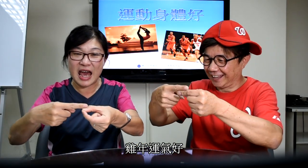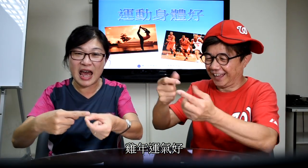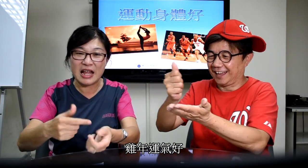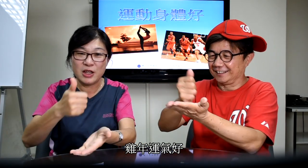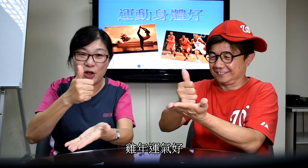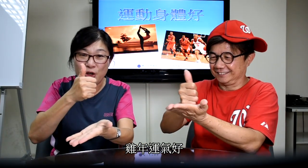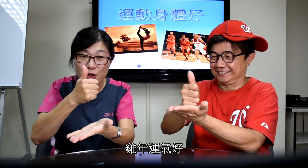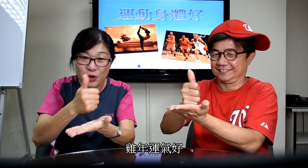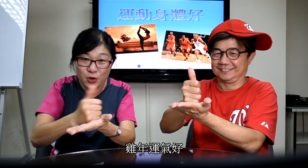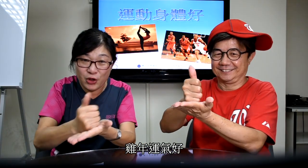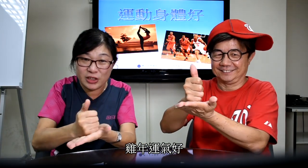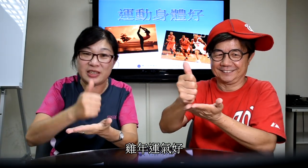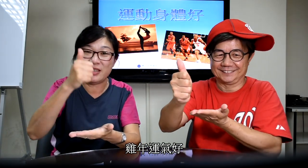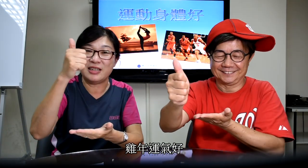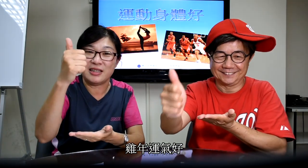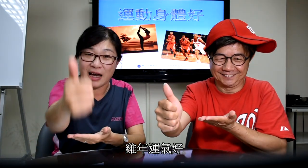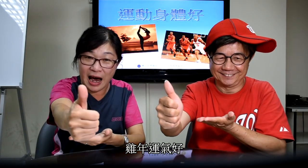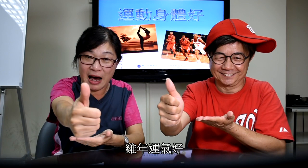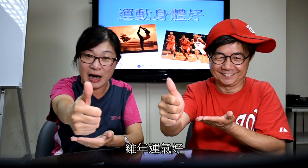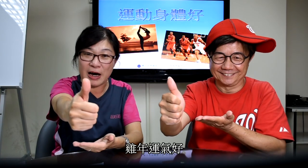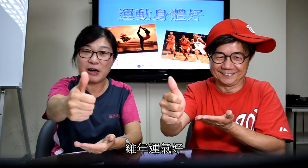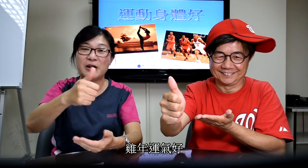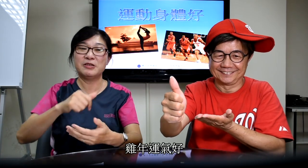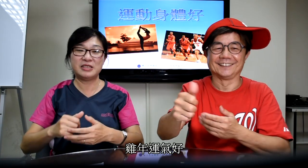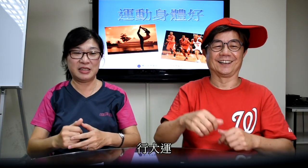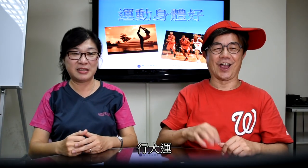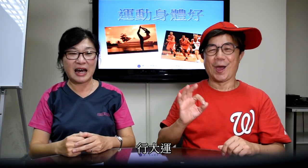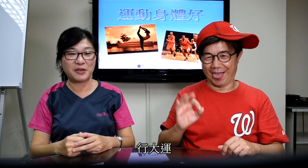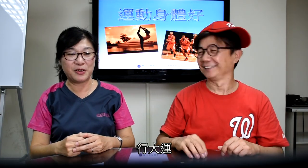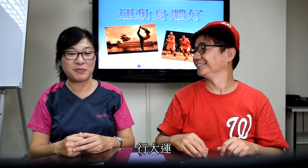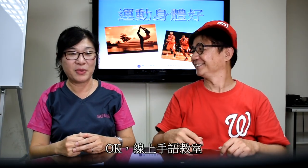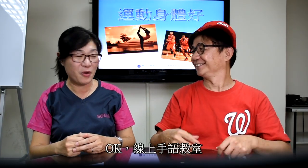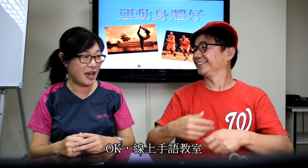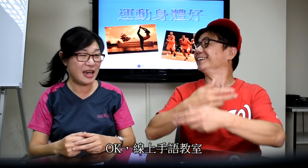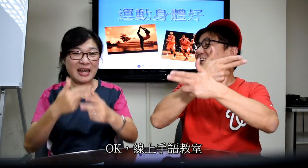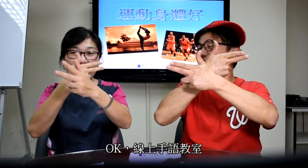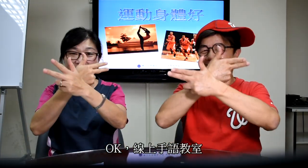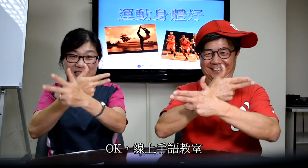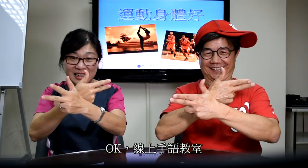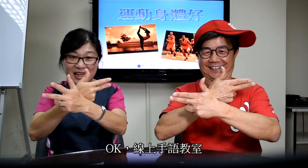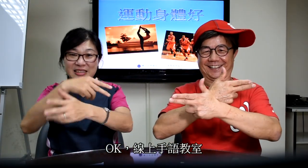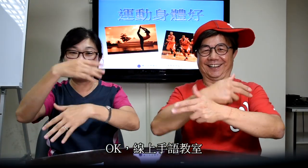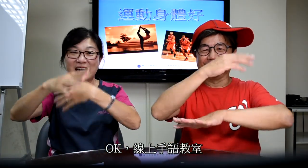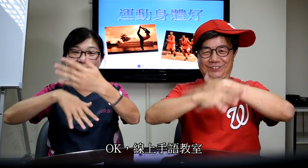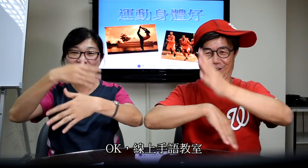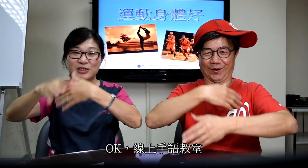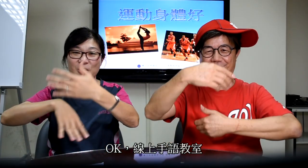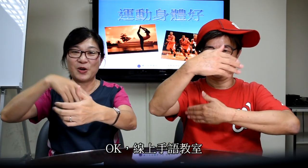年运气好，行大运。 OK，线上手